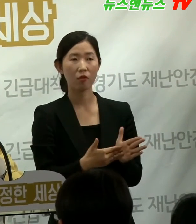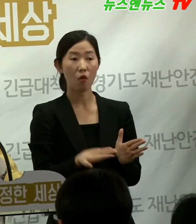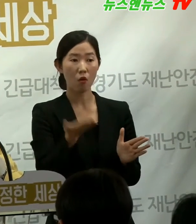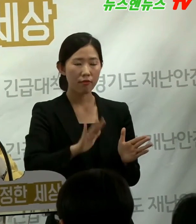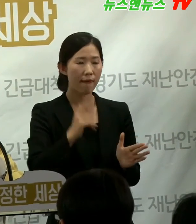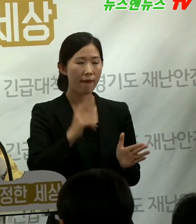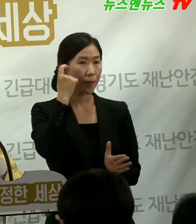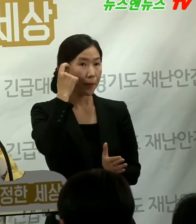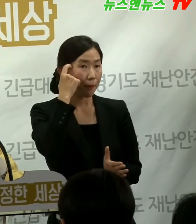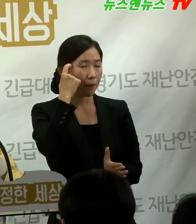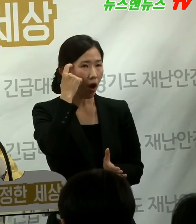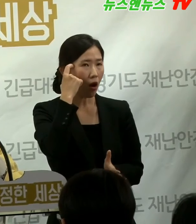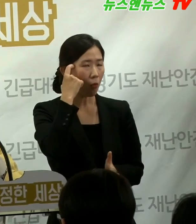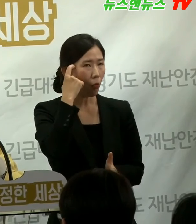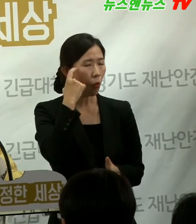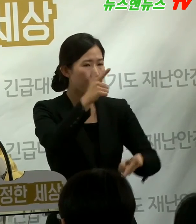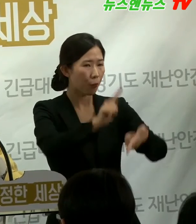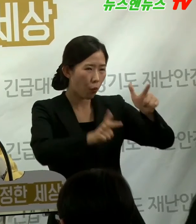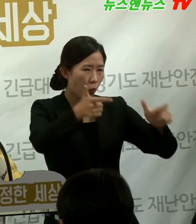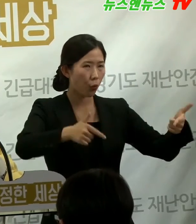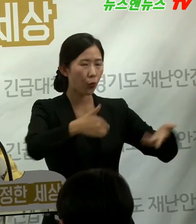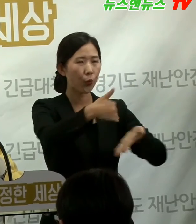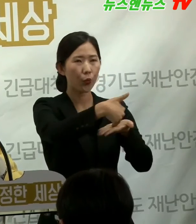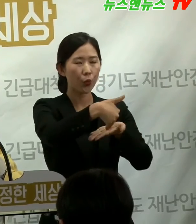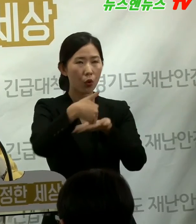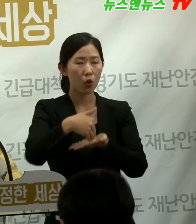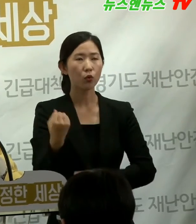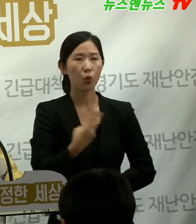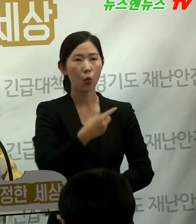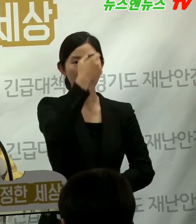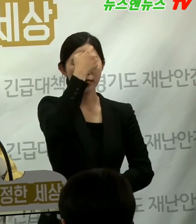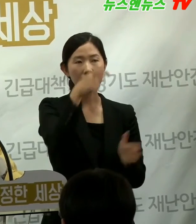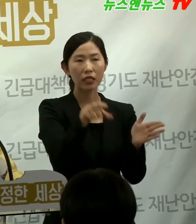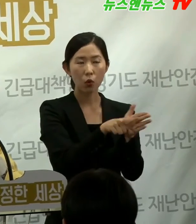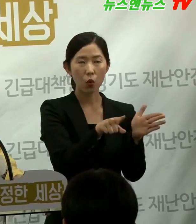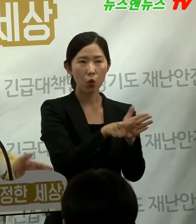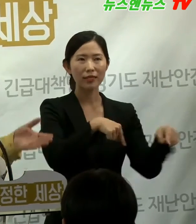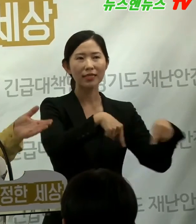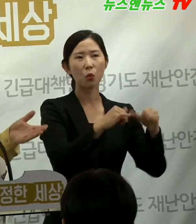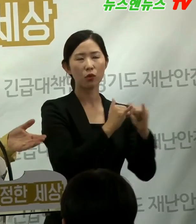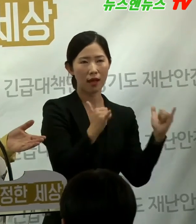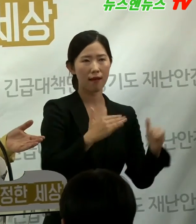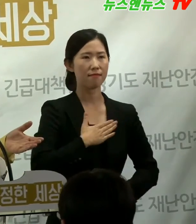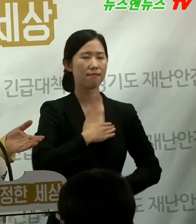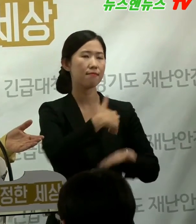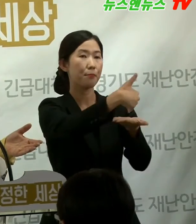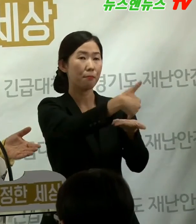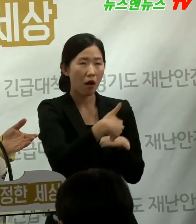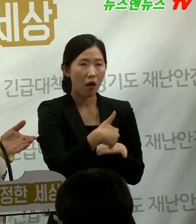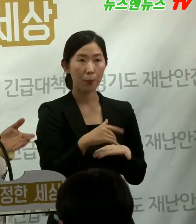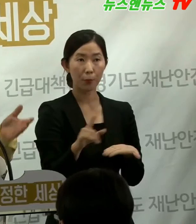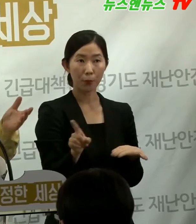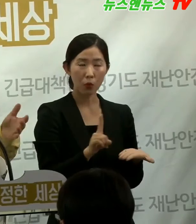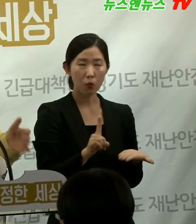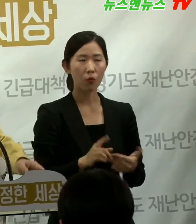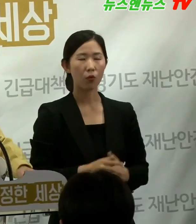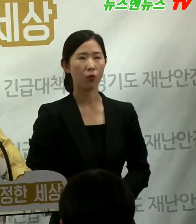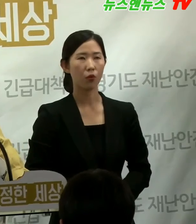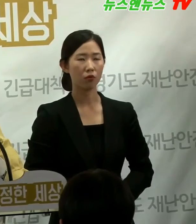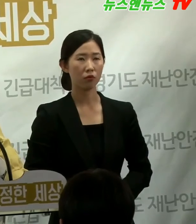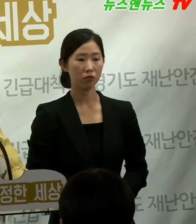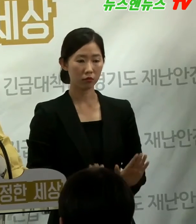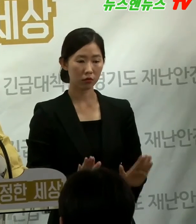우리 개신교 지도자 여러분들께서 저한테 제안하시기를 아니 우리가 이미 이렇게